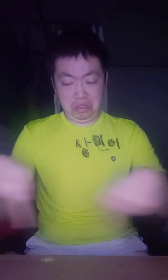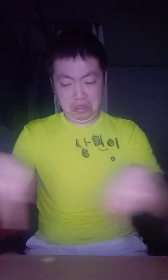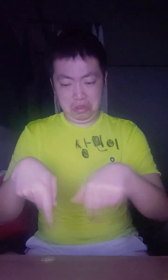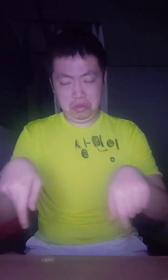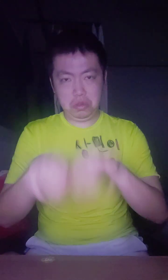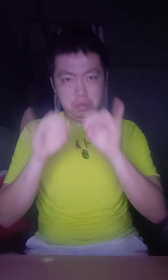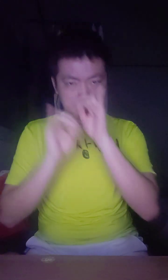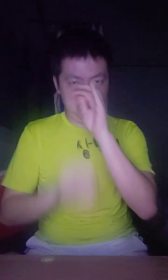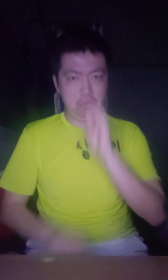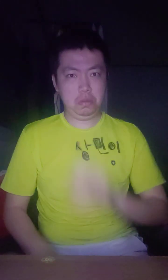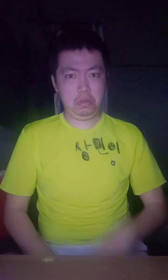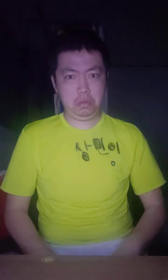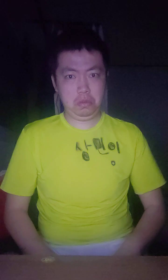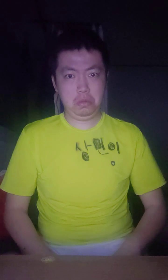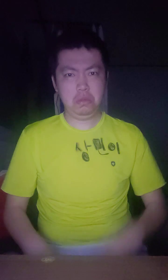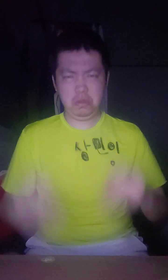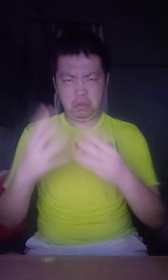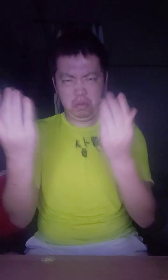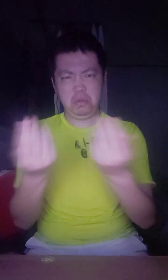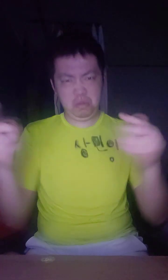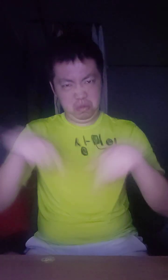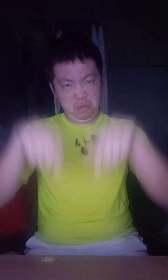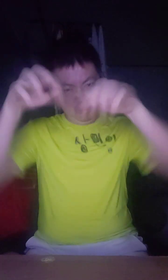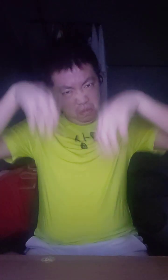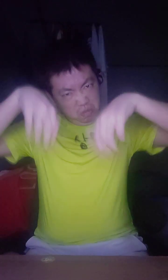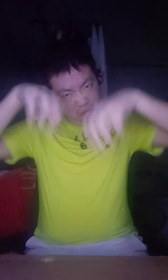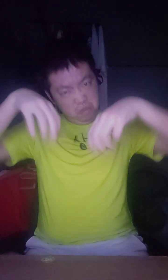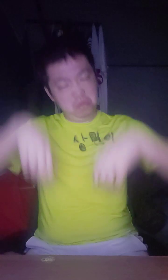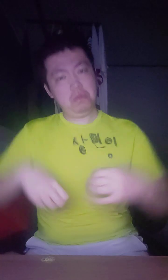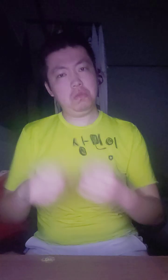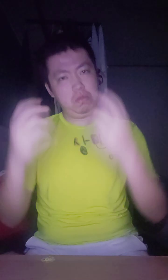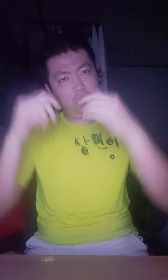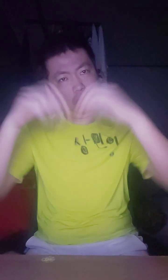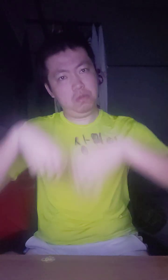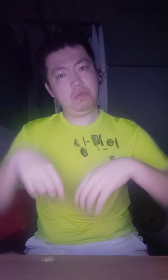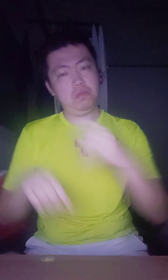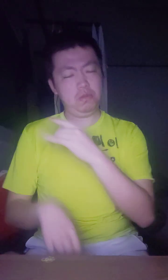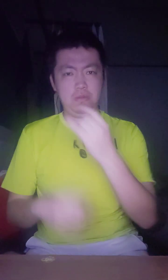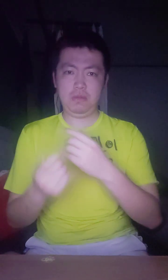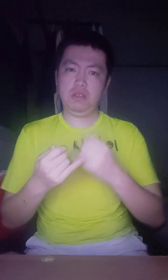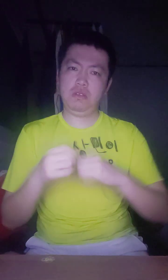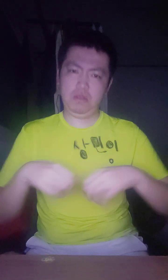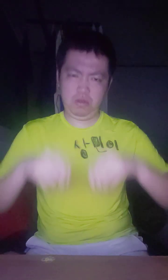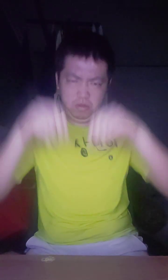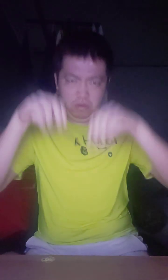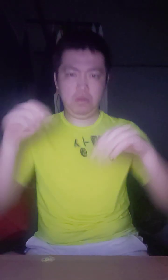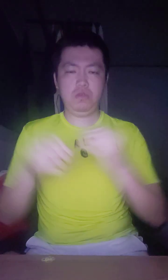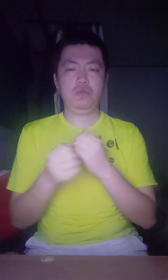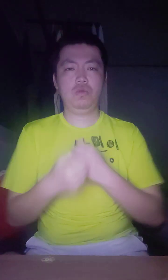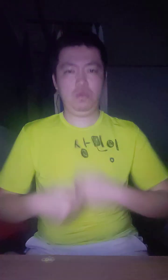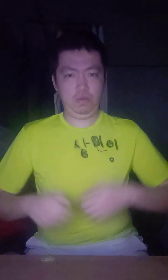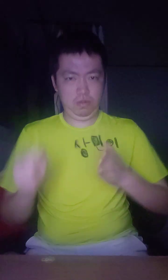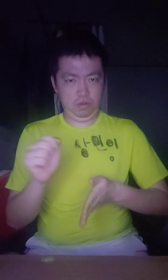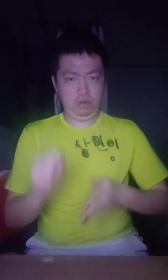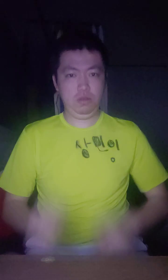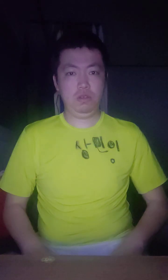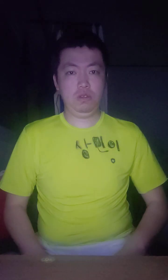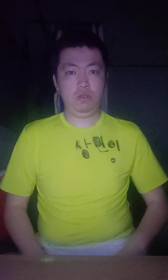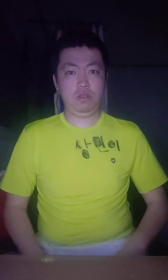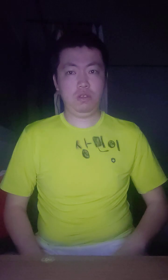겁니다. 또다시 많은 비가 예보된 만큼 복구만큼이나 정전 사고에 대한 대비가 필요합니다. 갑작스러운